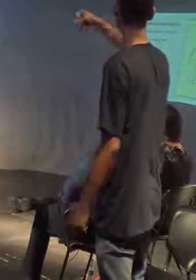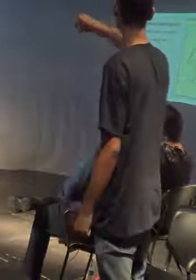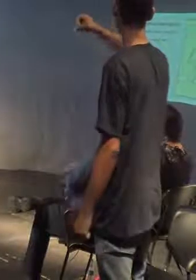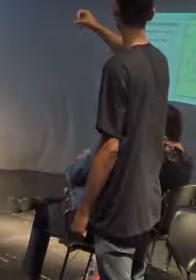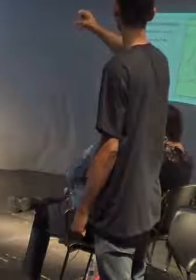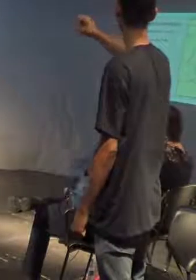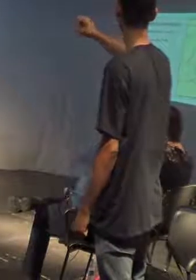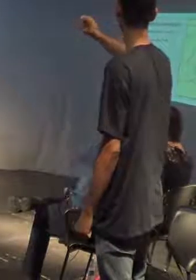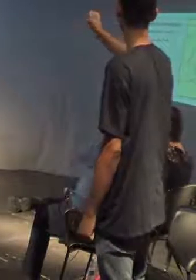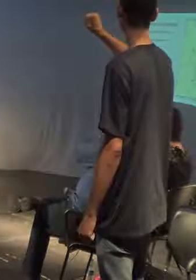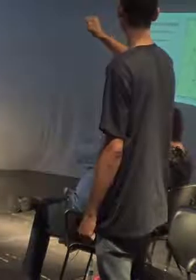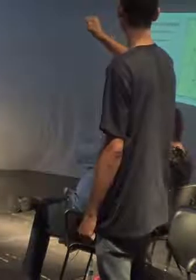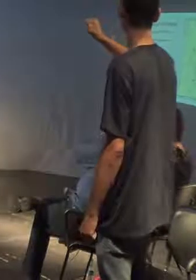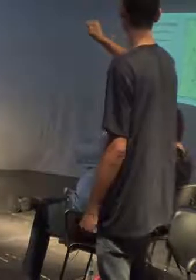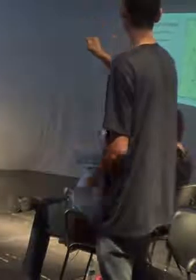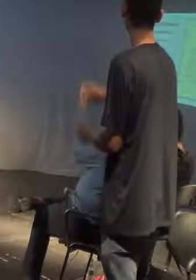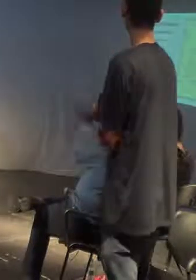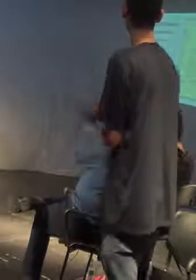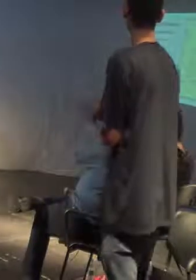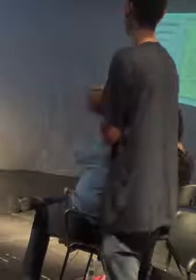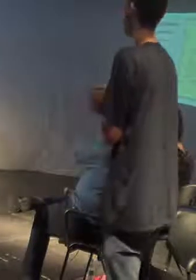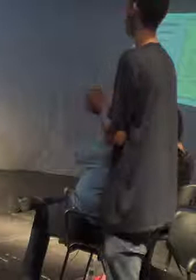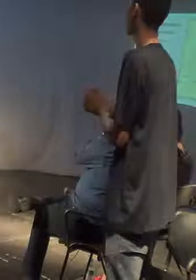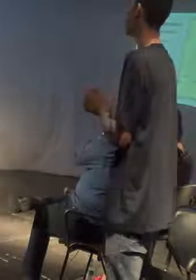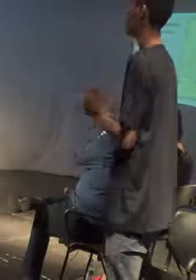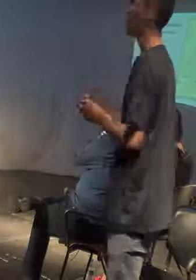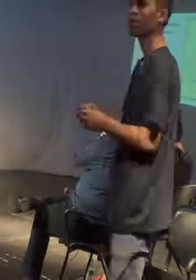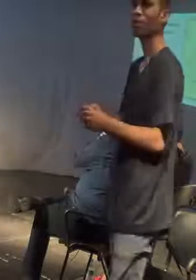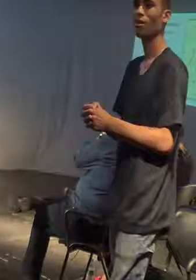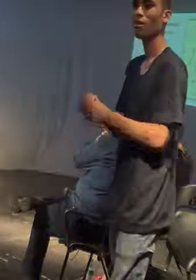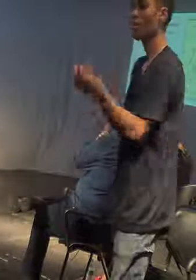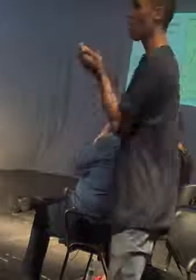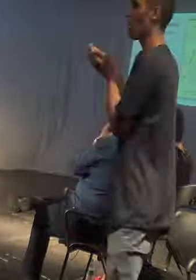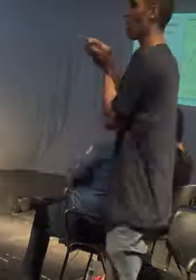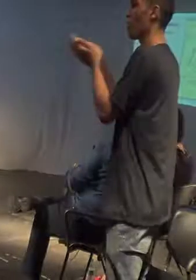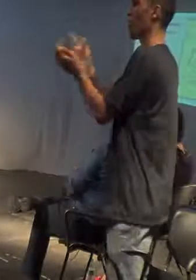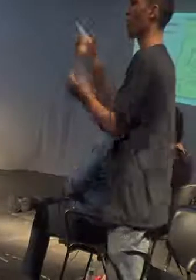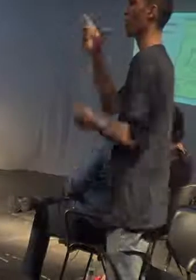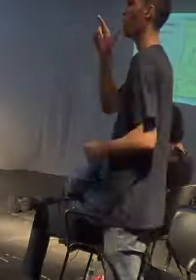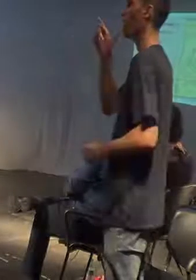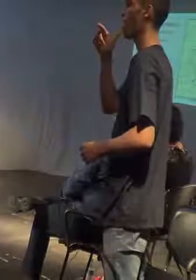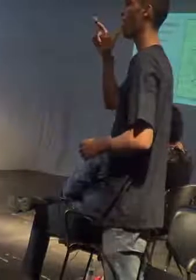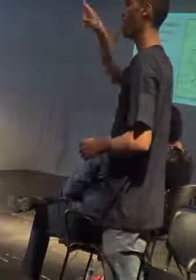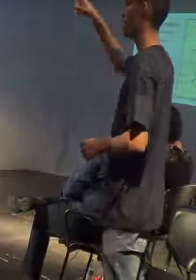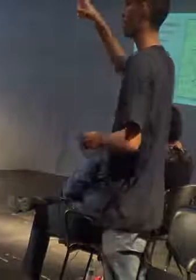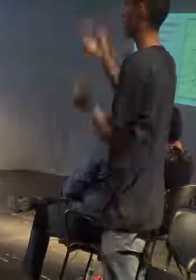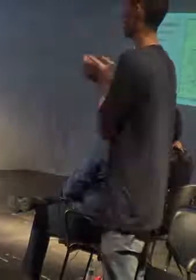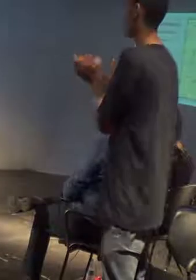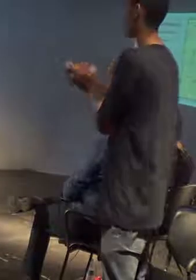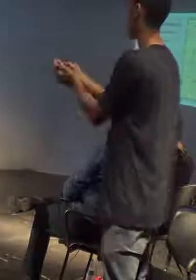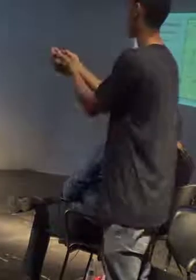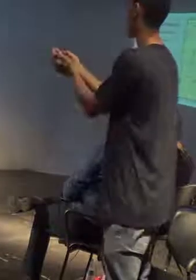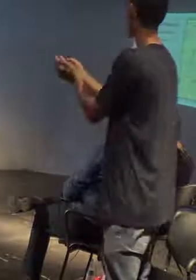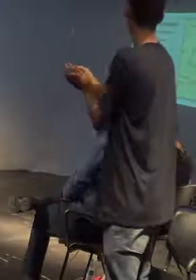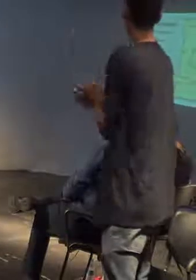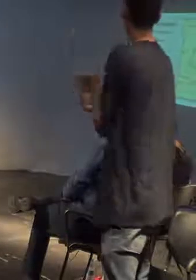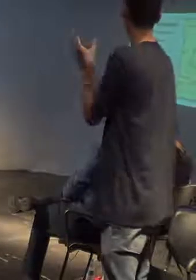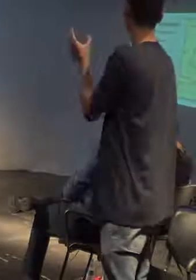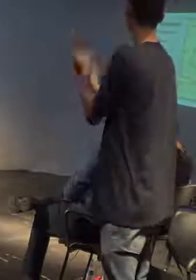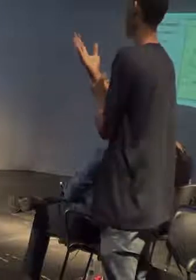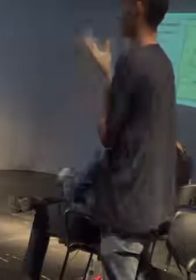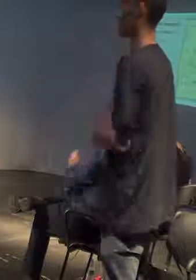um incremento no antigo porto. Não significa que o porto foi inaugurado em 1908. O porto é desde 1534, quando o pessoal